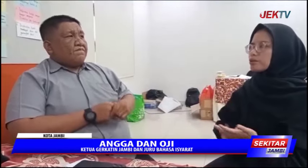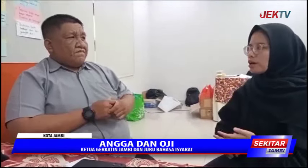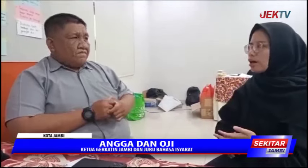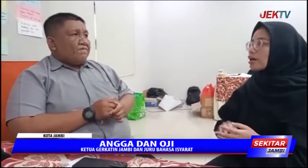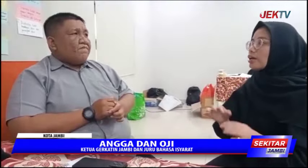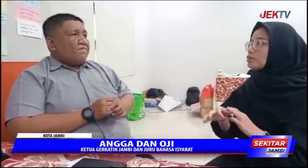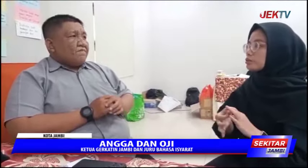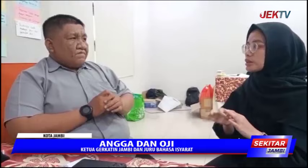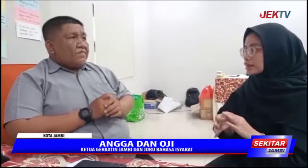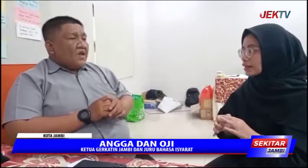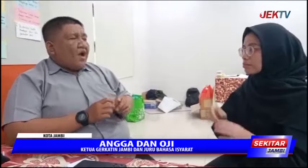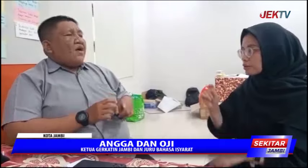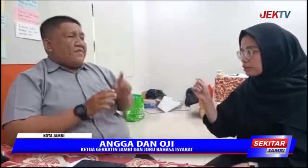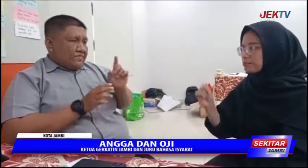kedua, nggak ada juru bahasa isyarat. Gitu.